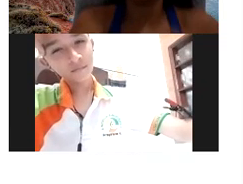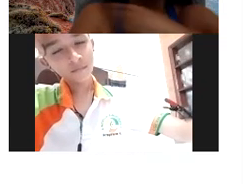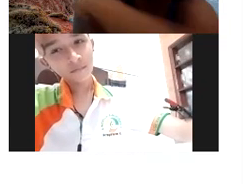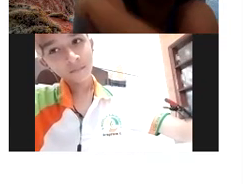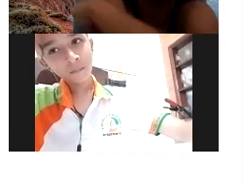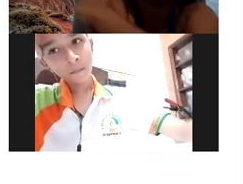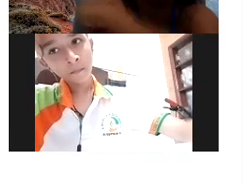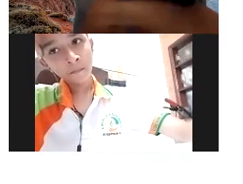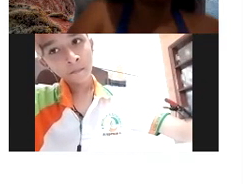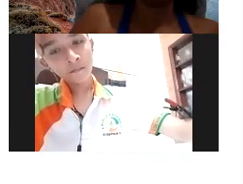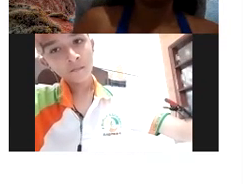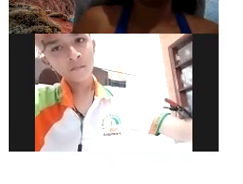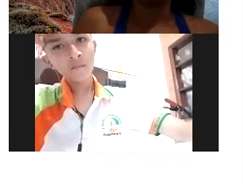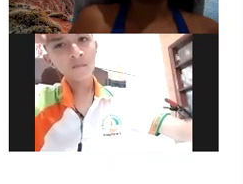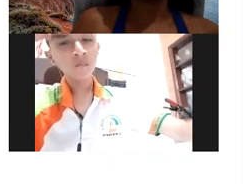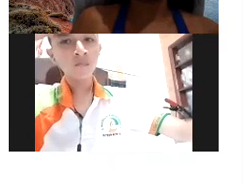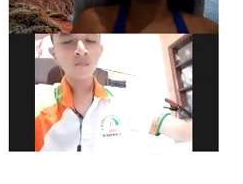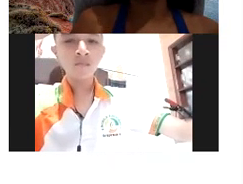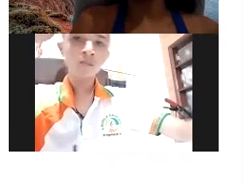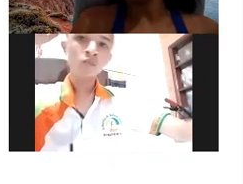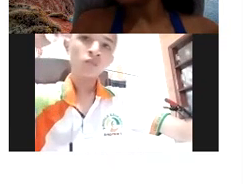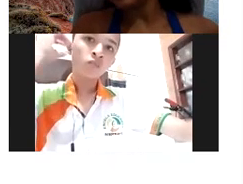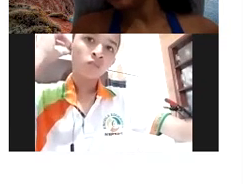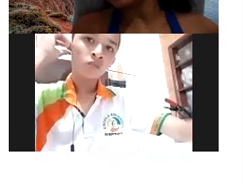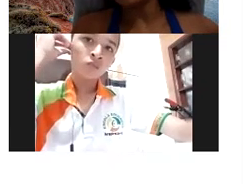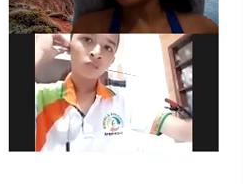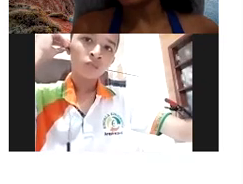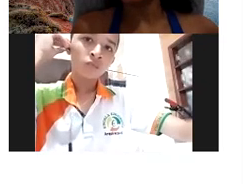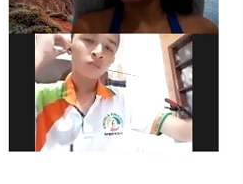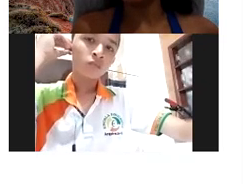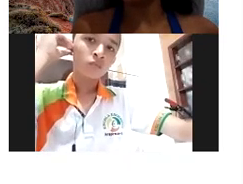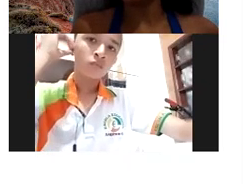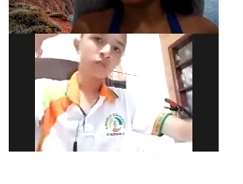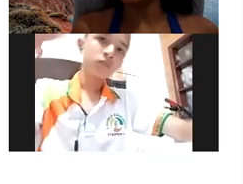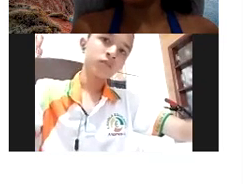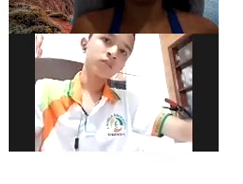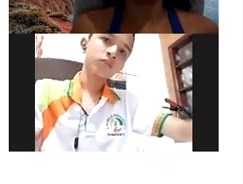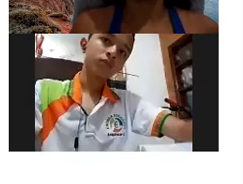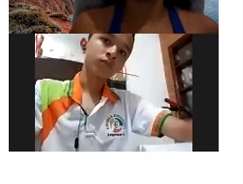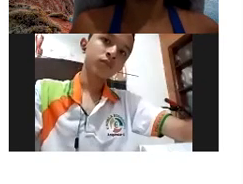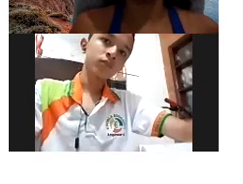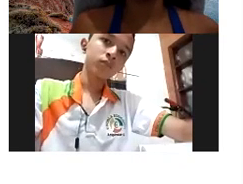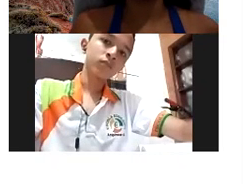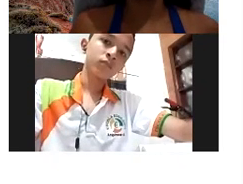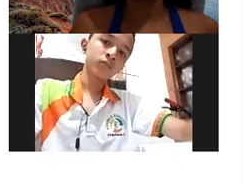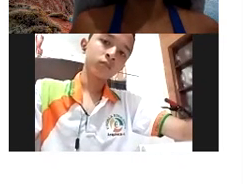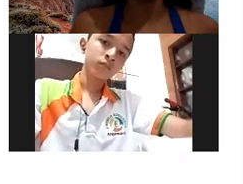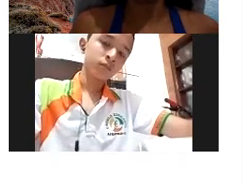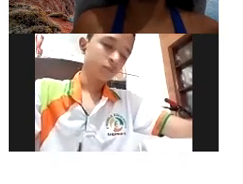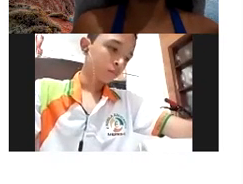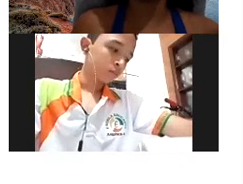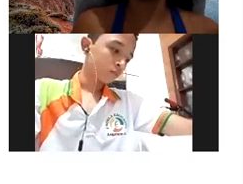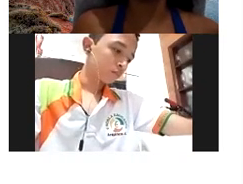alguém vai ficar sobrando né E essas aqui são muito simples Tenho que explicar elas são auto-explicativas né